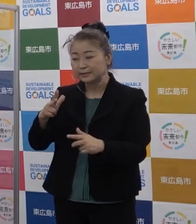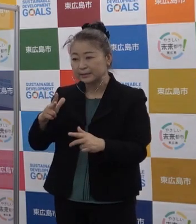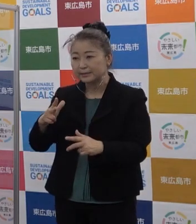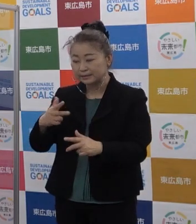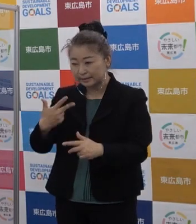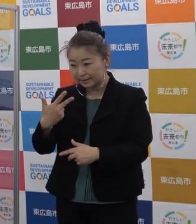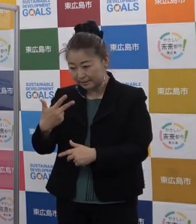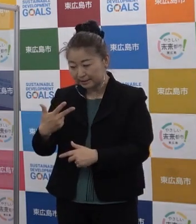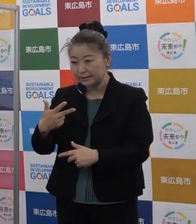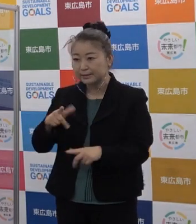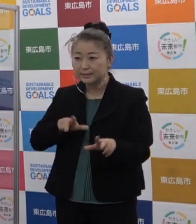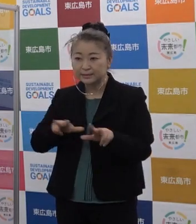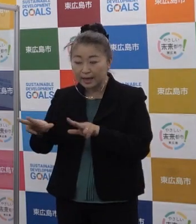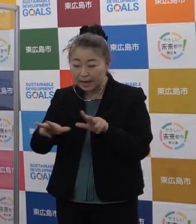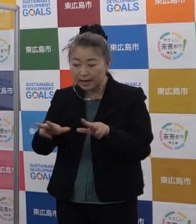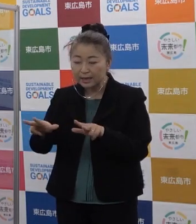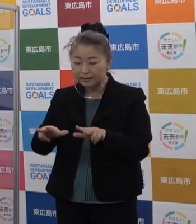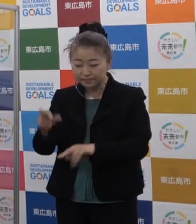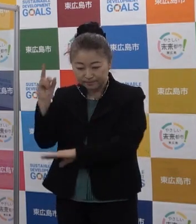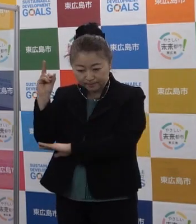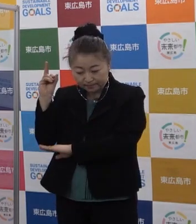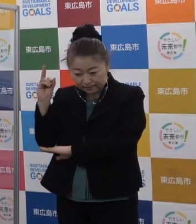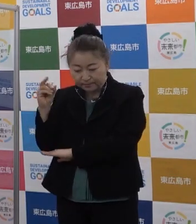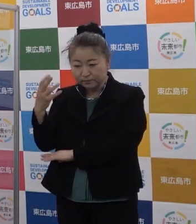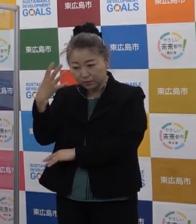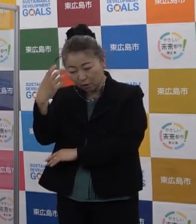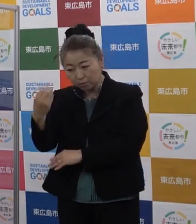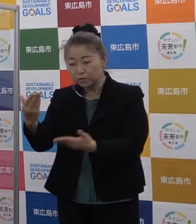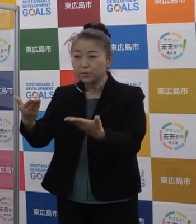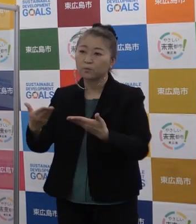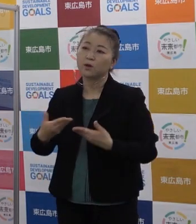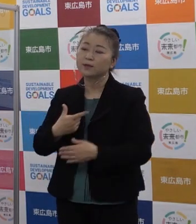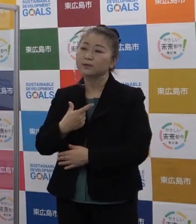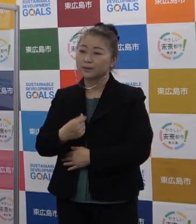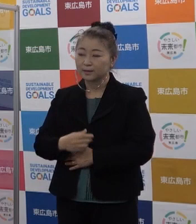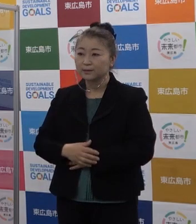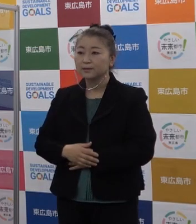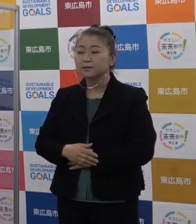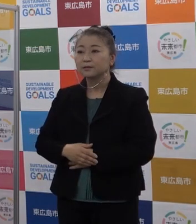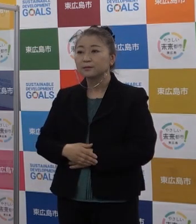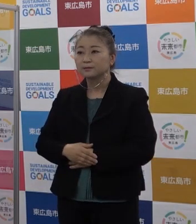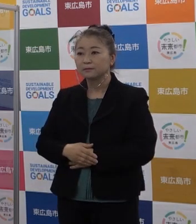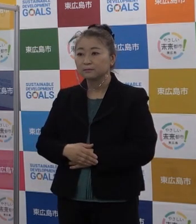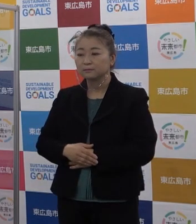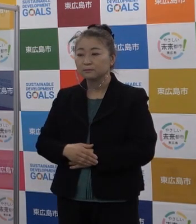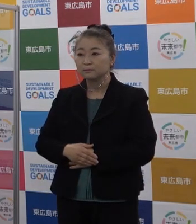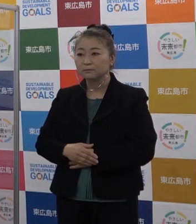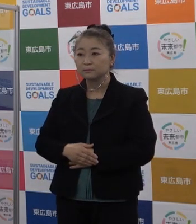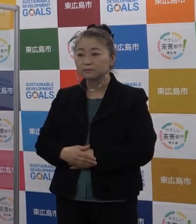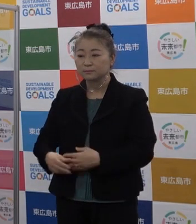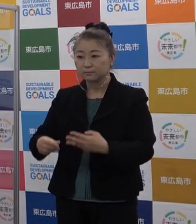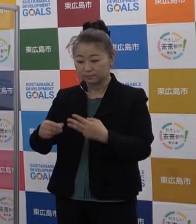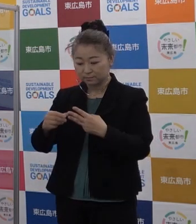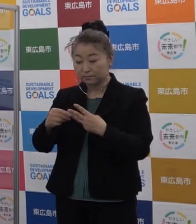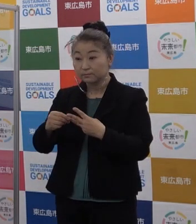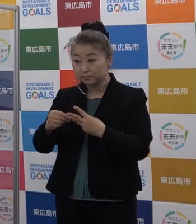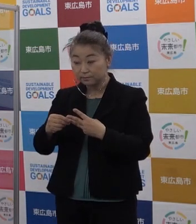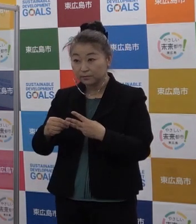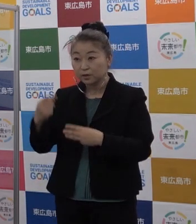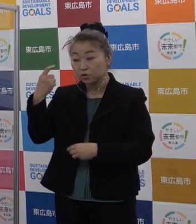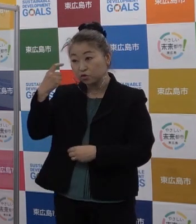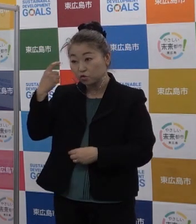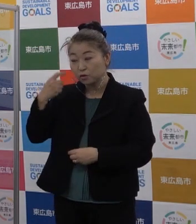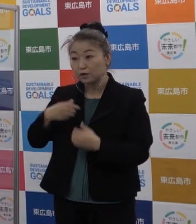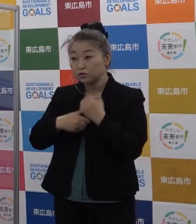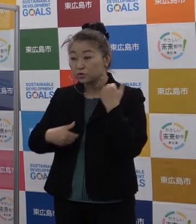ですね、深めていただける、そのようなものになるのではないかというふうに考えておくところです。 それから留学生チューターということ